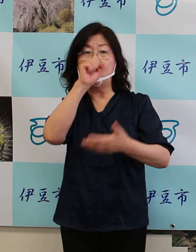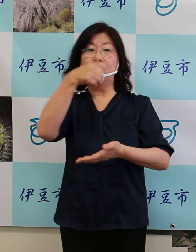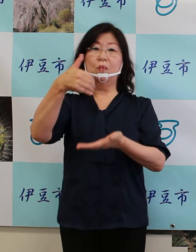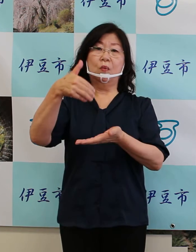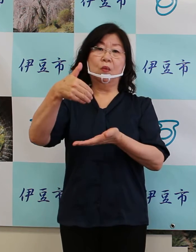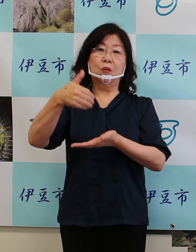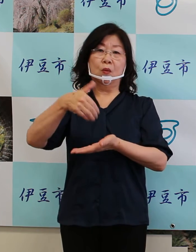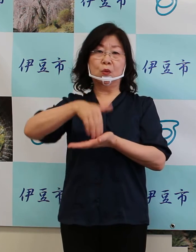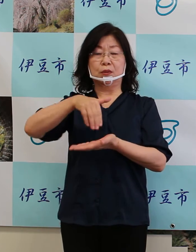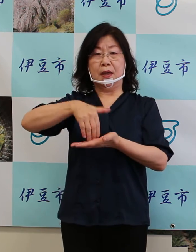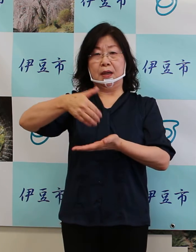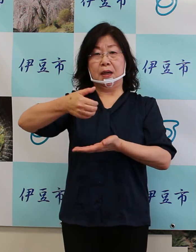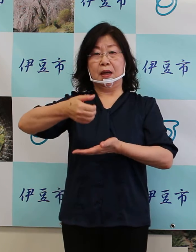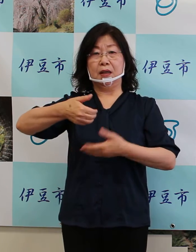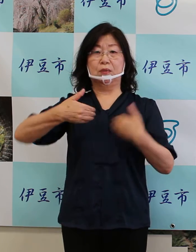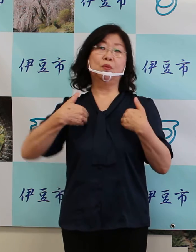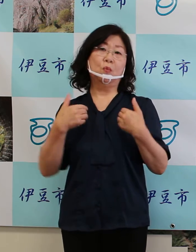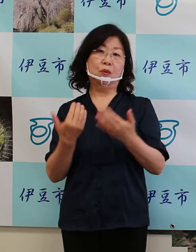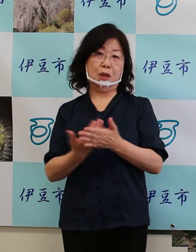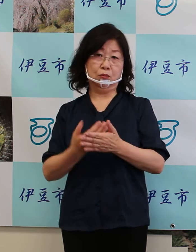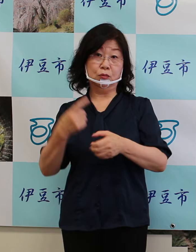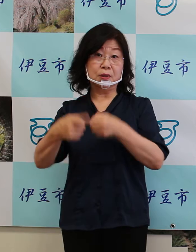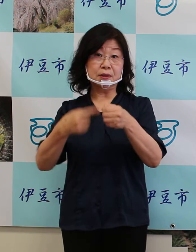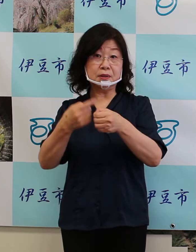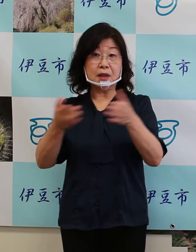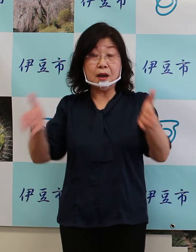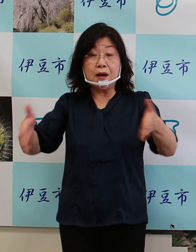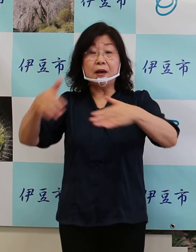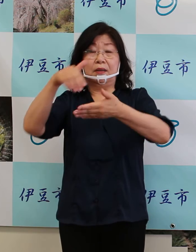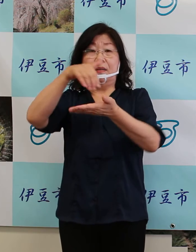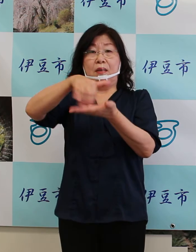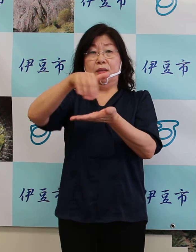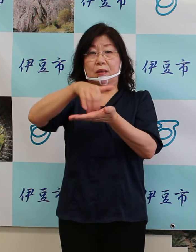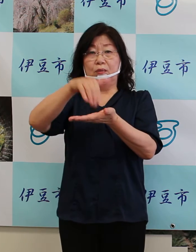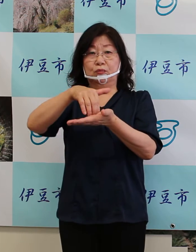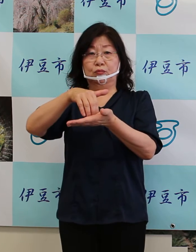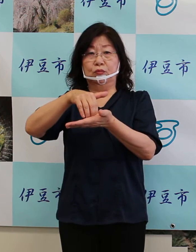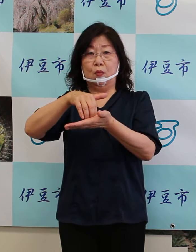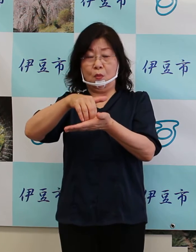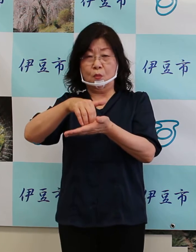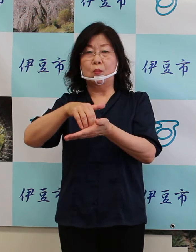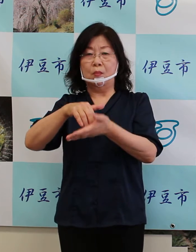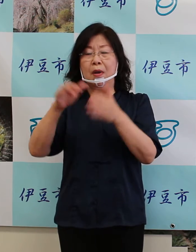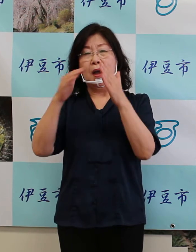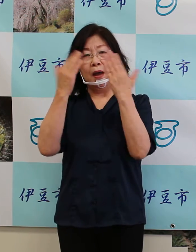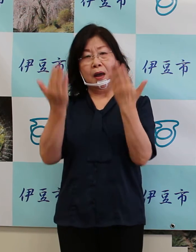。1年にするとおよそ20億円。